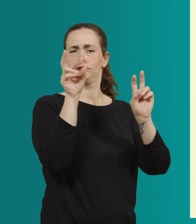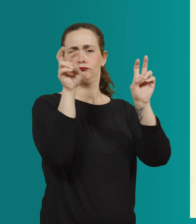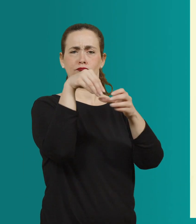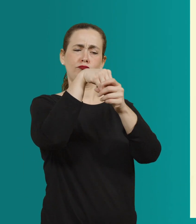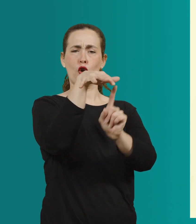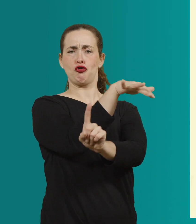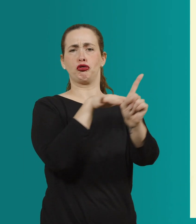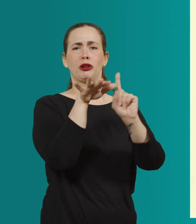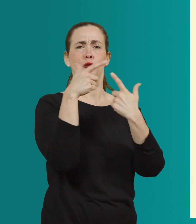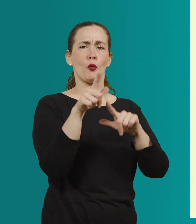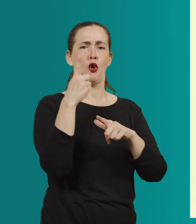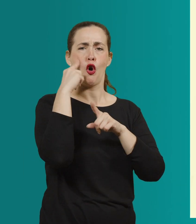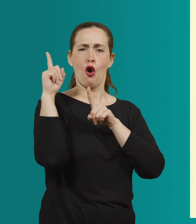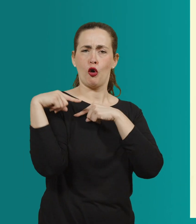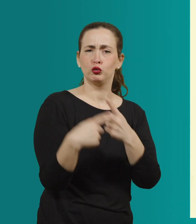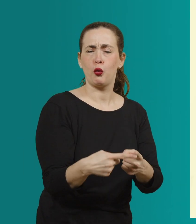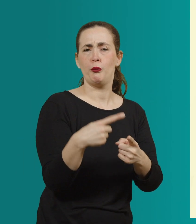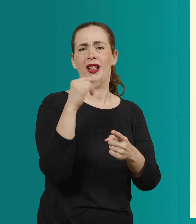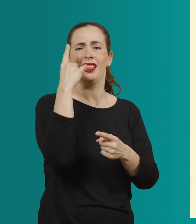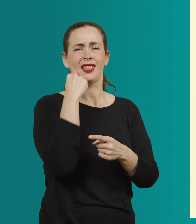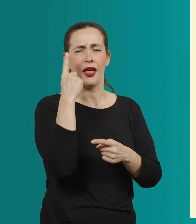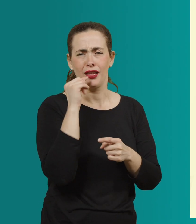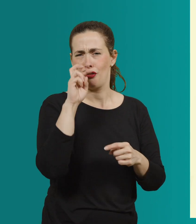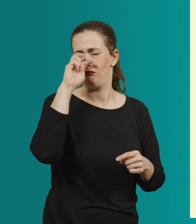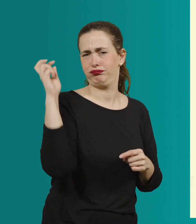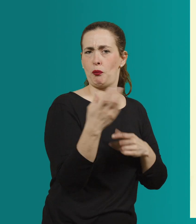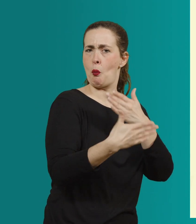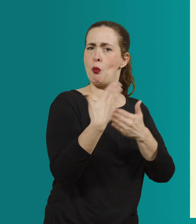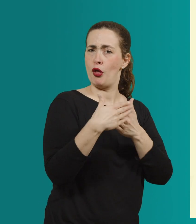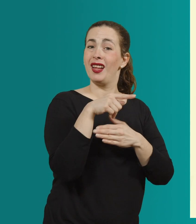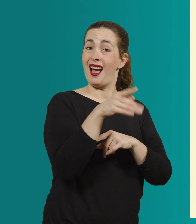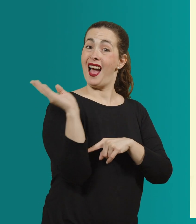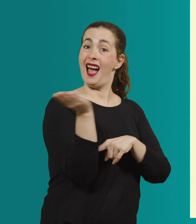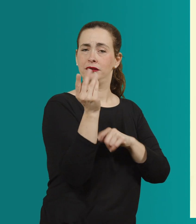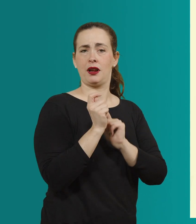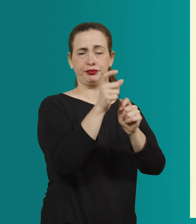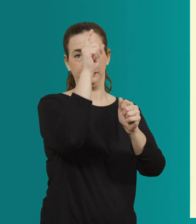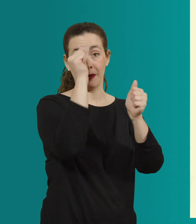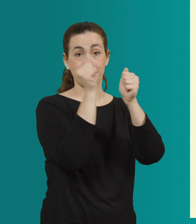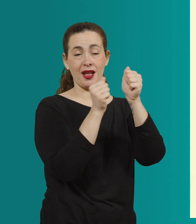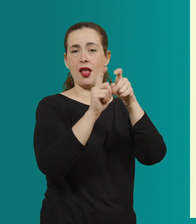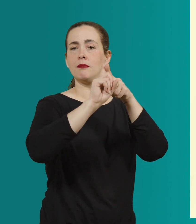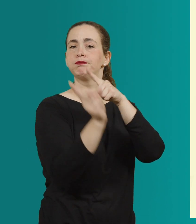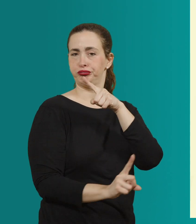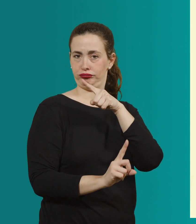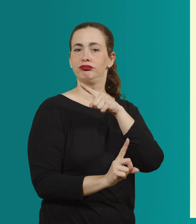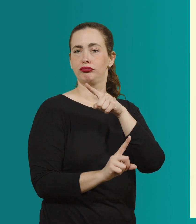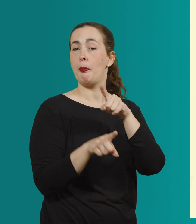Dins un context etnogràfic modern, se les anomenava pedres de llamp, perquè apareixien als camps després